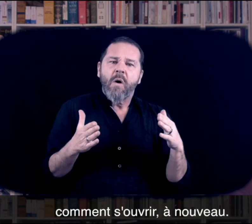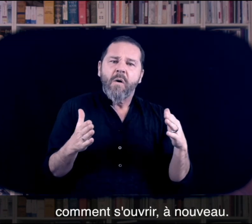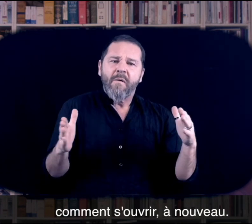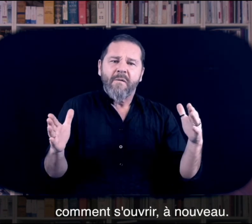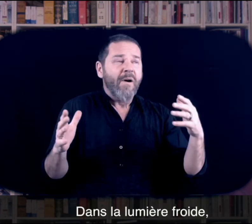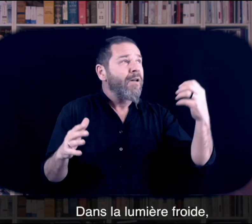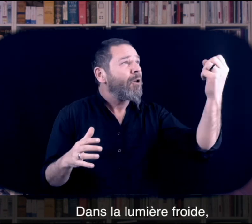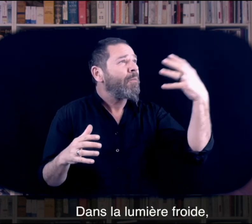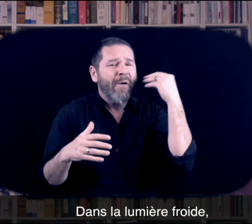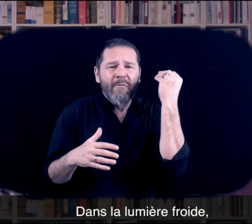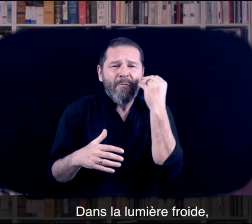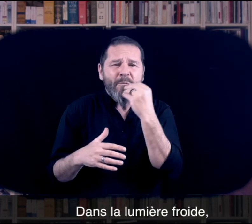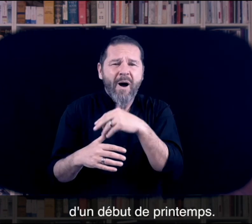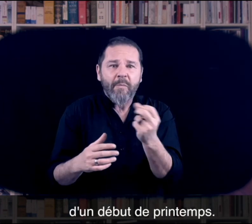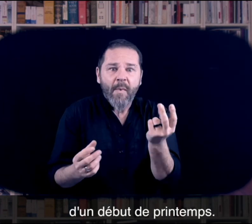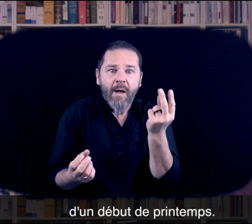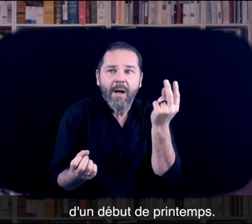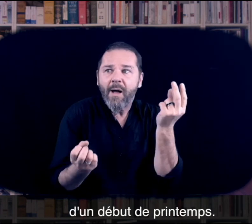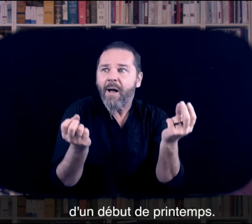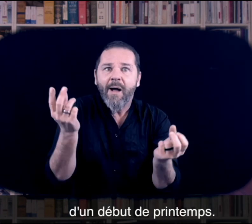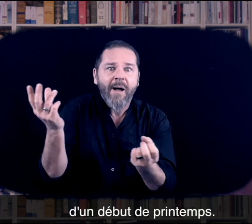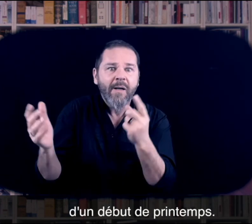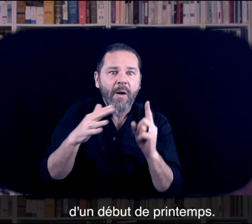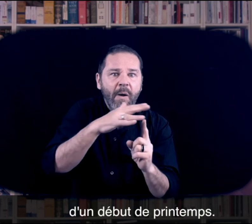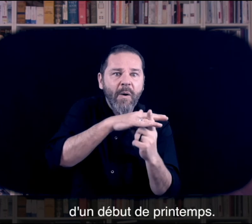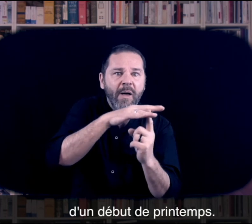nouveau dans la lumière froide d'un début de printemps.